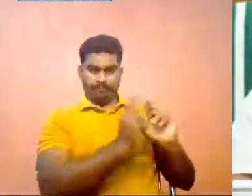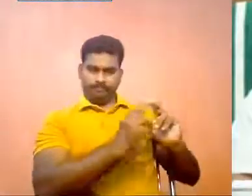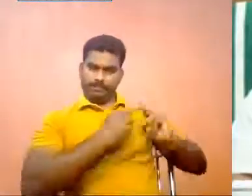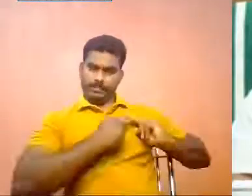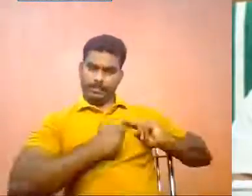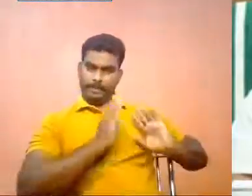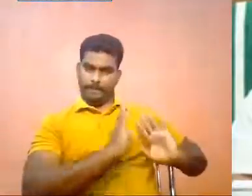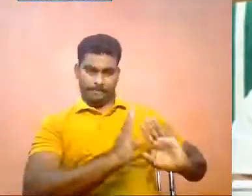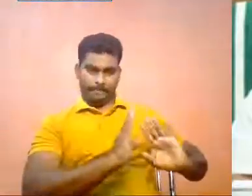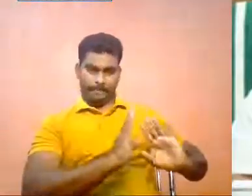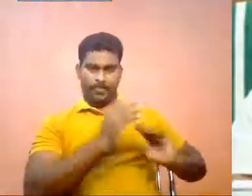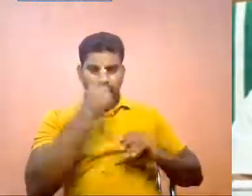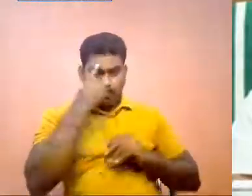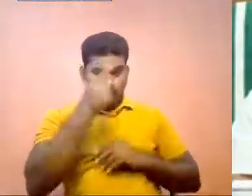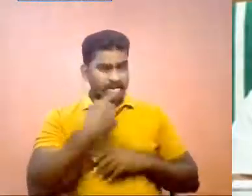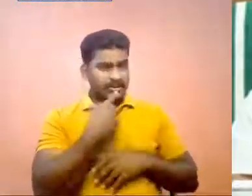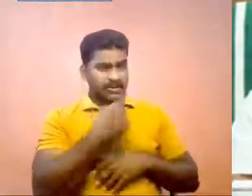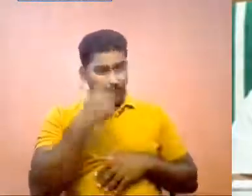അത് അവരുടെ രക്ഷയ്ക്കും